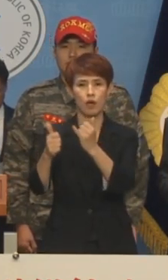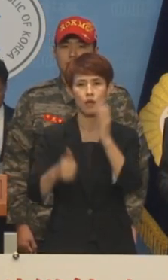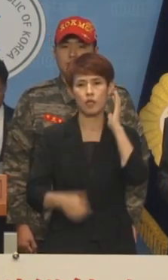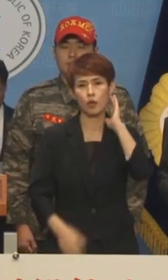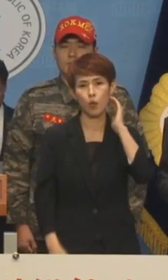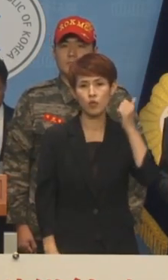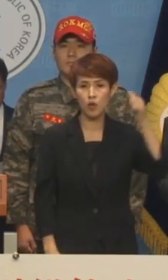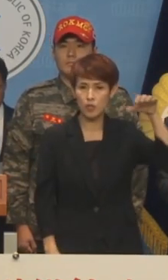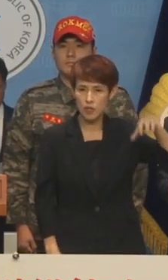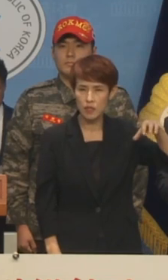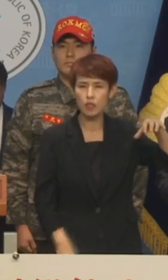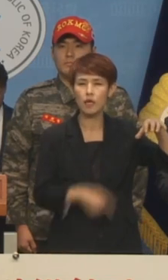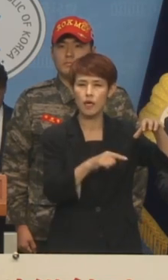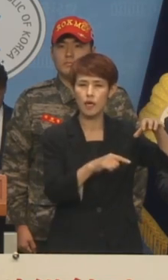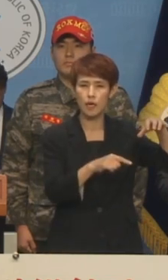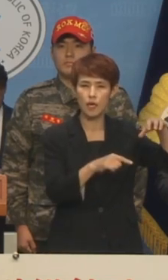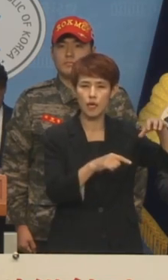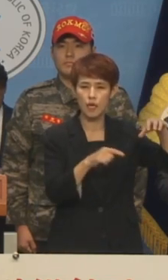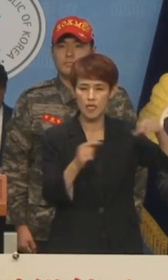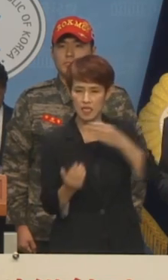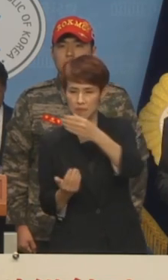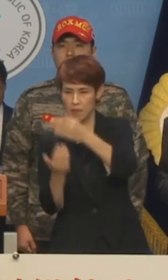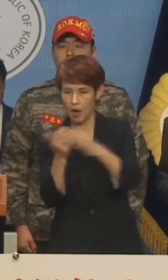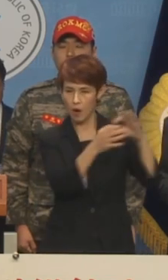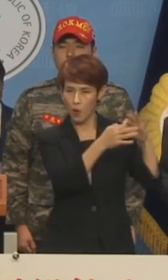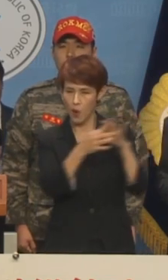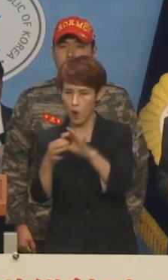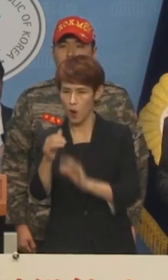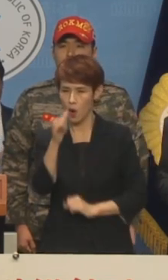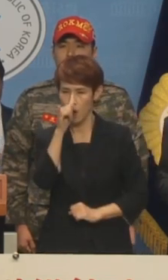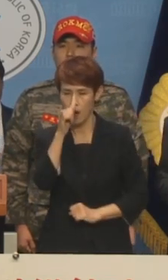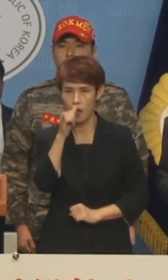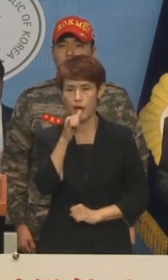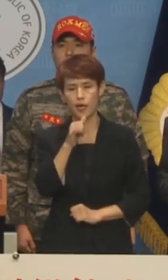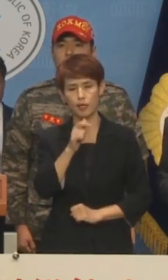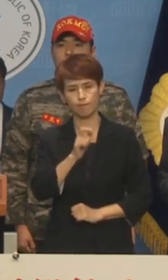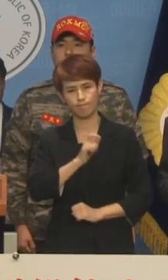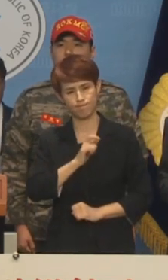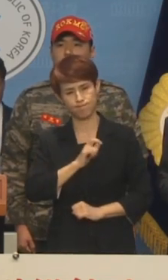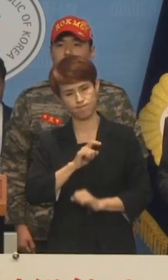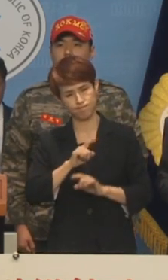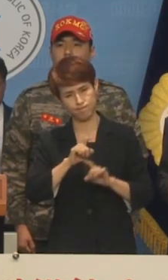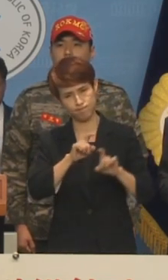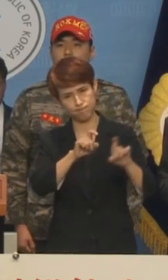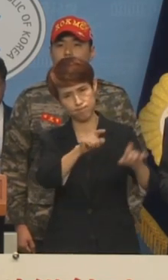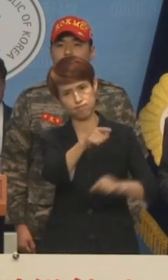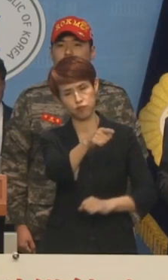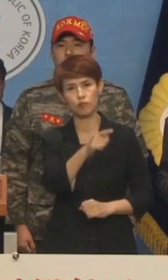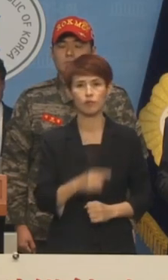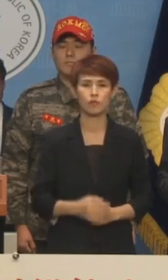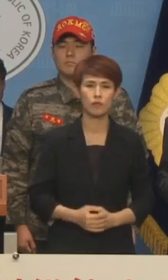사건에 전방위적으로 개입하고 있는 것 아닌가라는 그런 의심을 사기에 충분한 정황들이 드러나고 있는 것입니다.